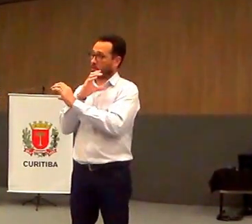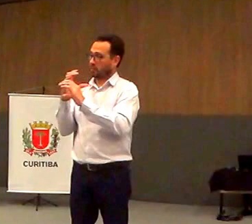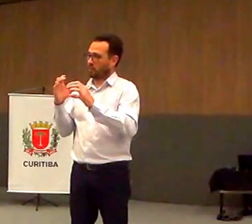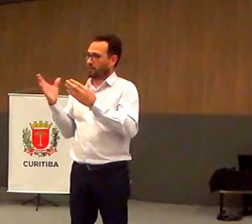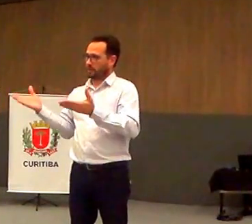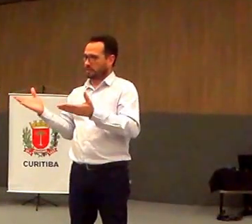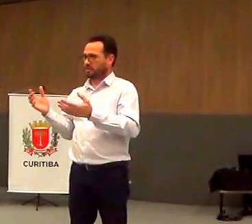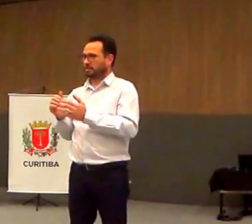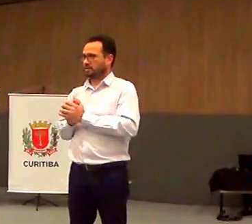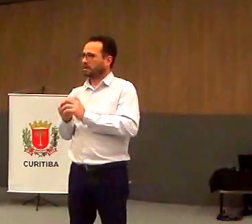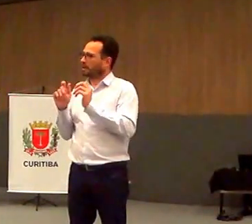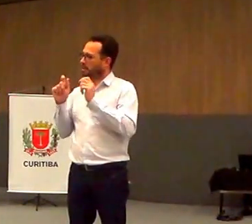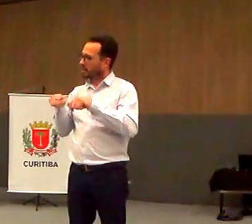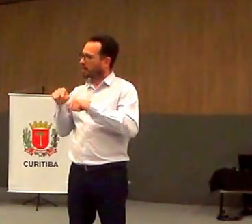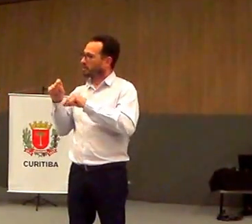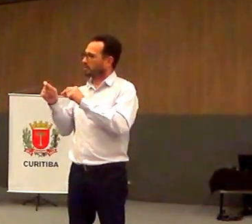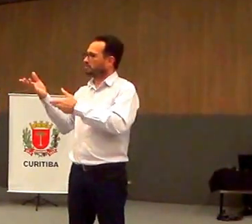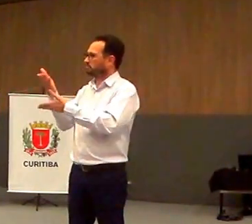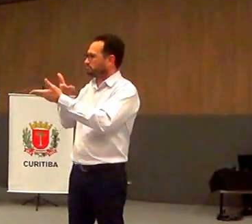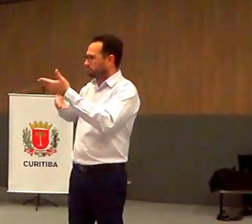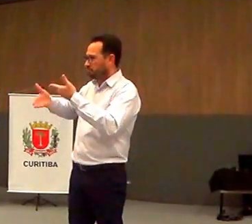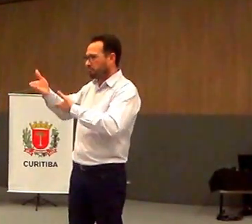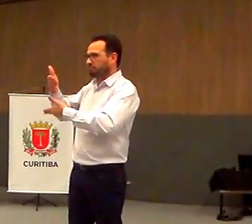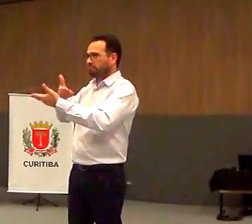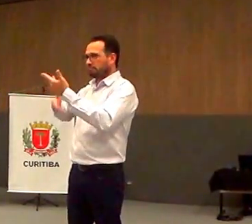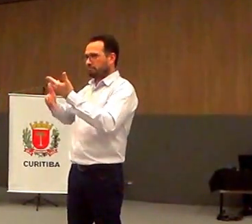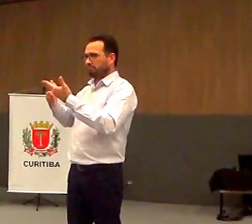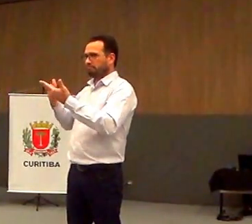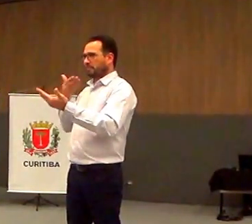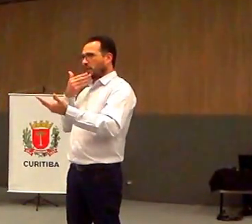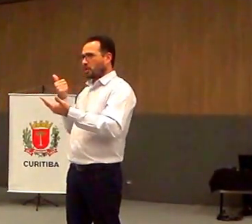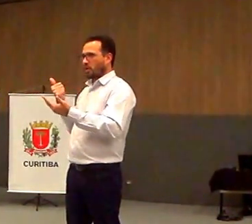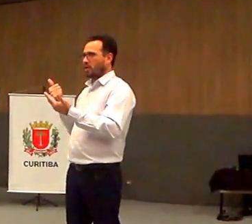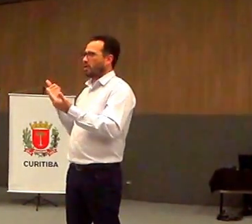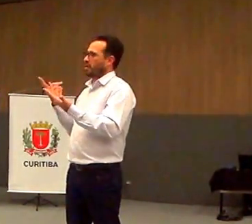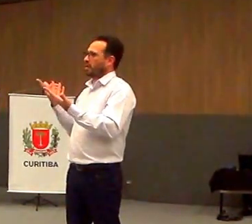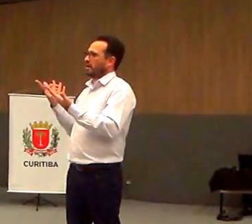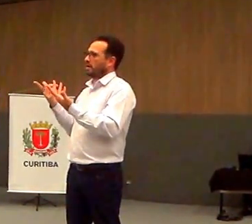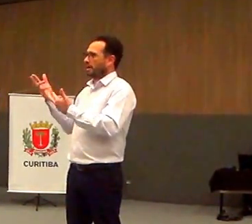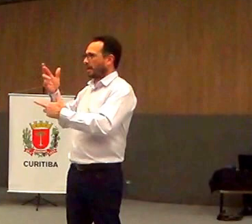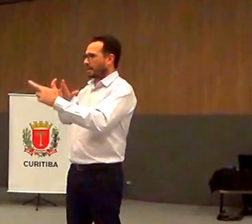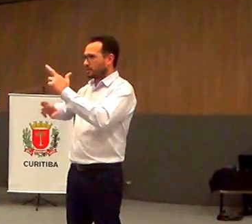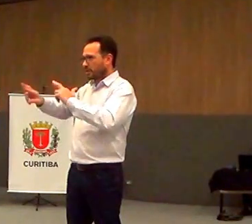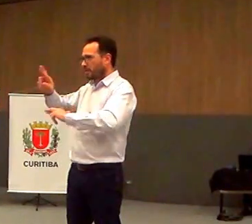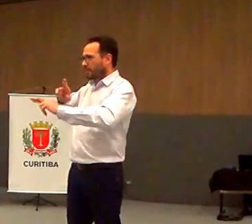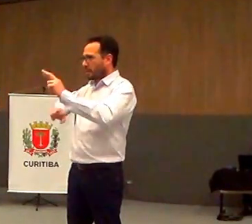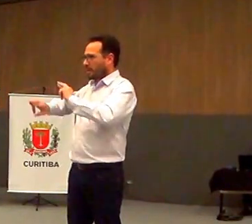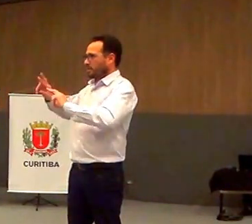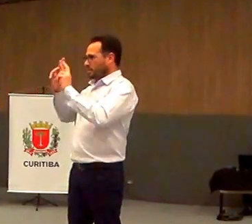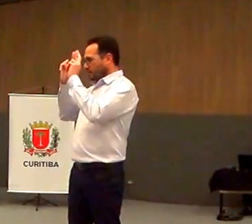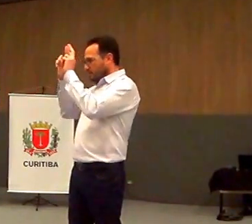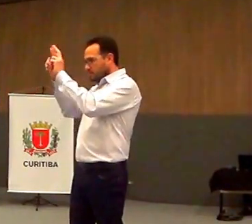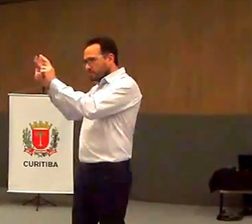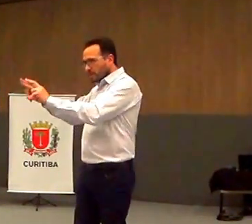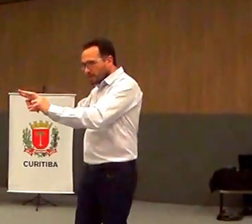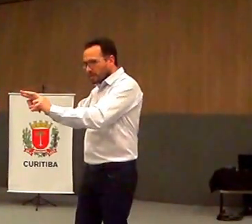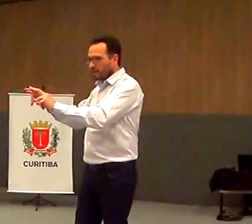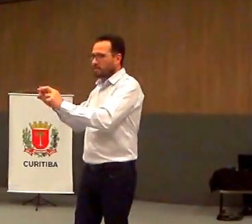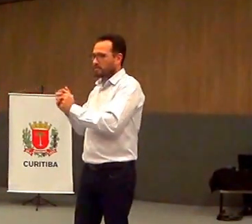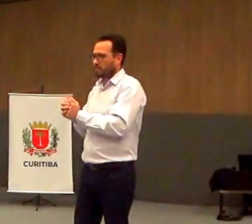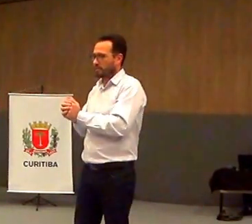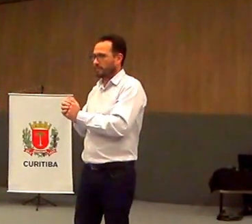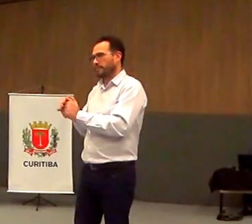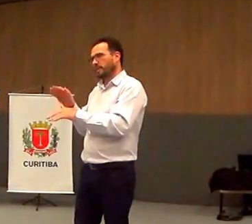ambiente doméstico mais propício a uma melhor convivência intergeracional, com mais respeito, superando situações